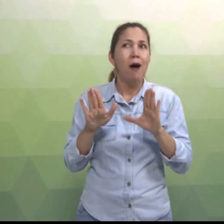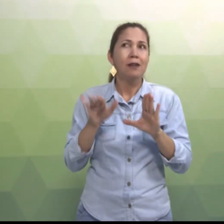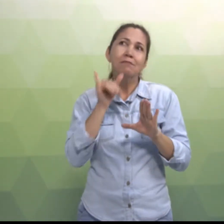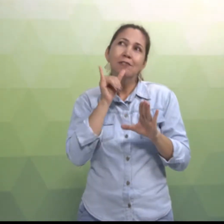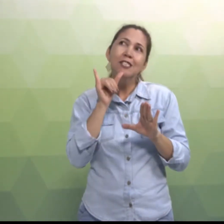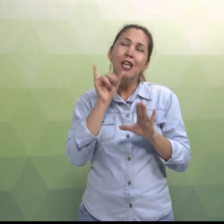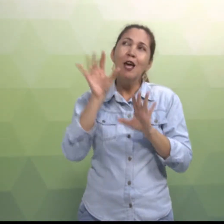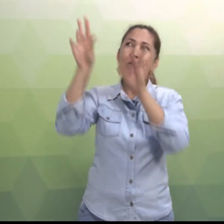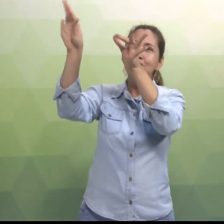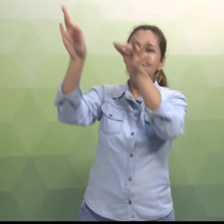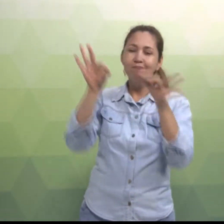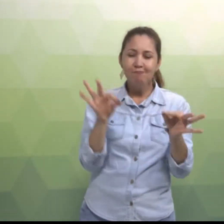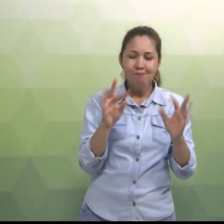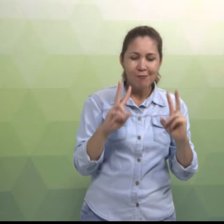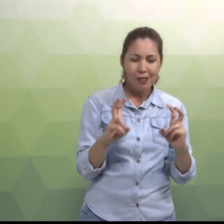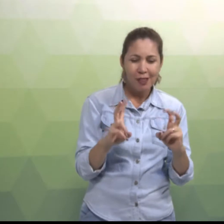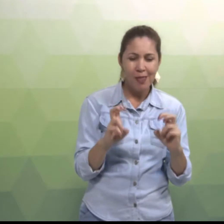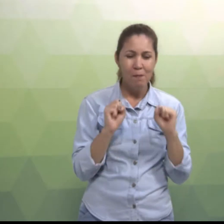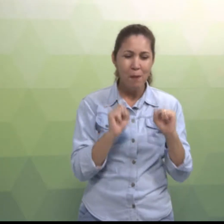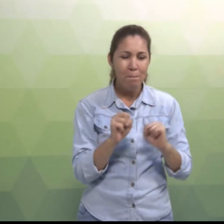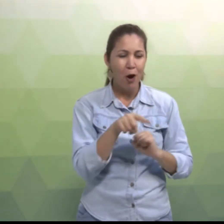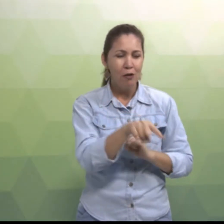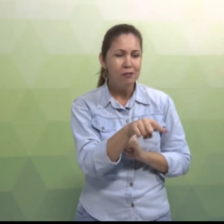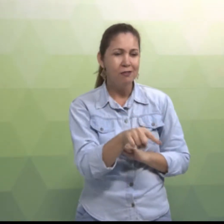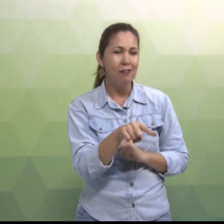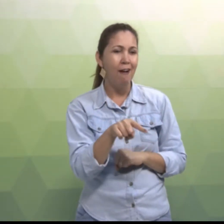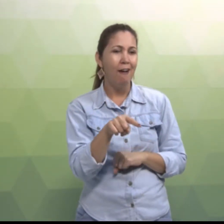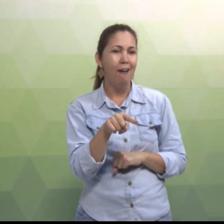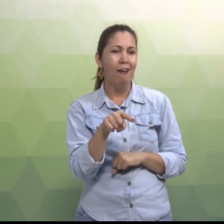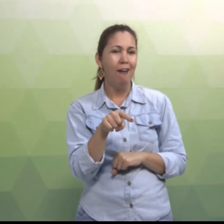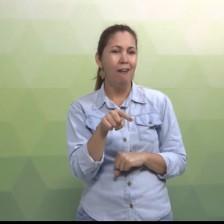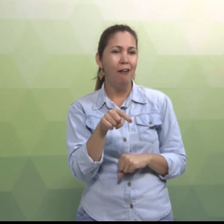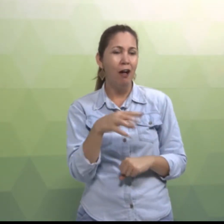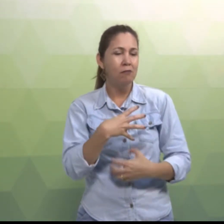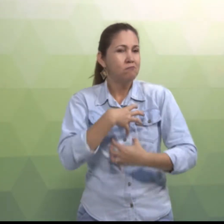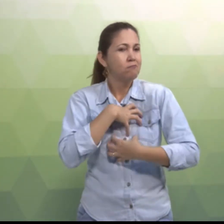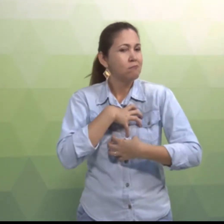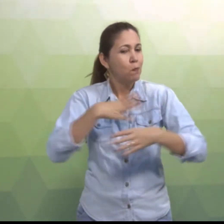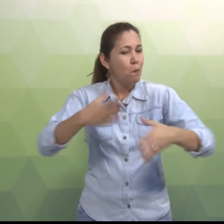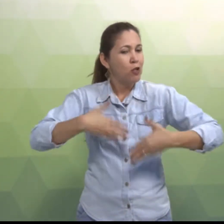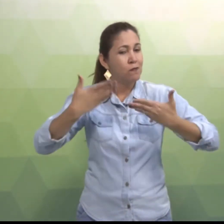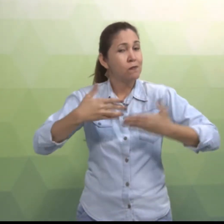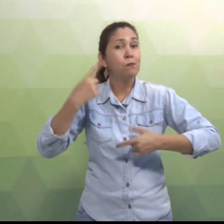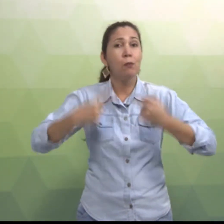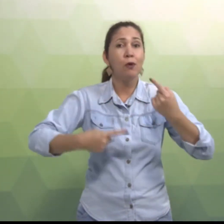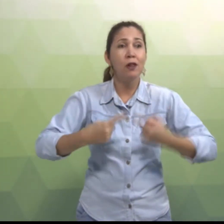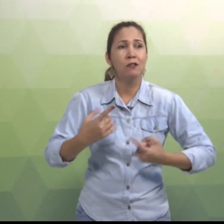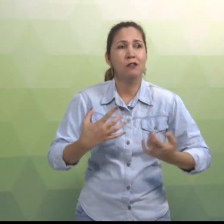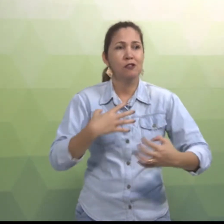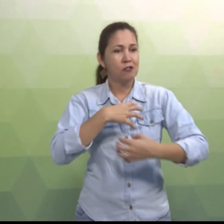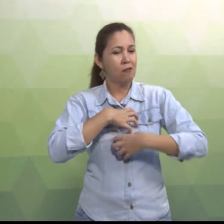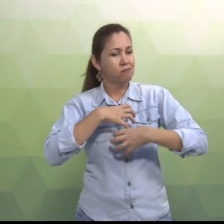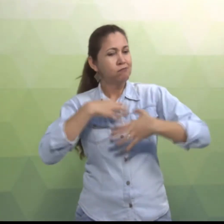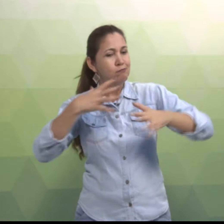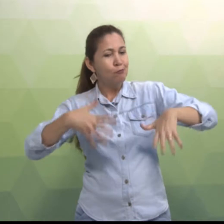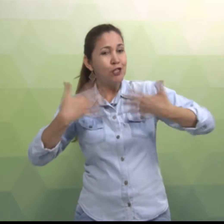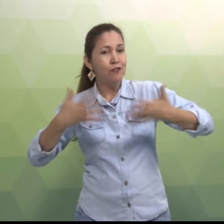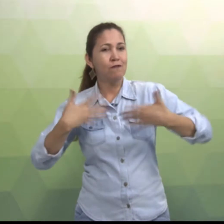ensino básico. Mas pensem, em um ensino básico eu posso trazer um tema